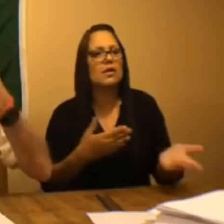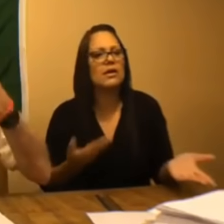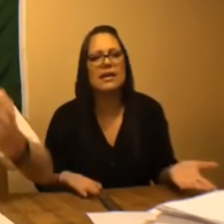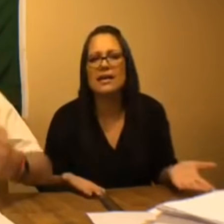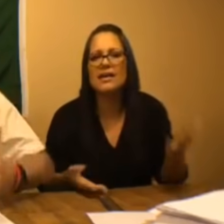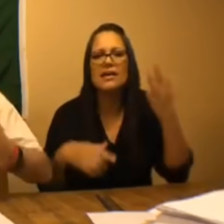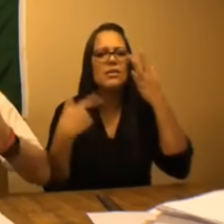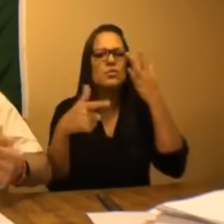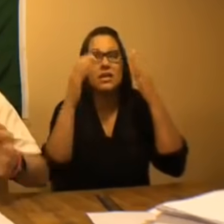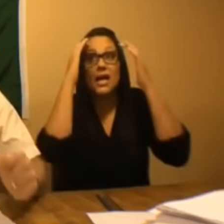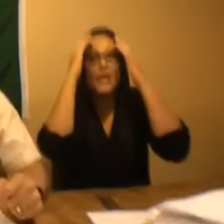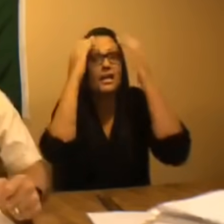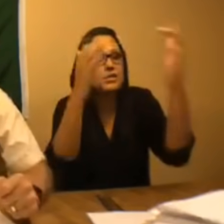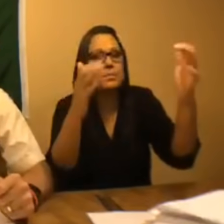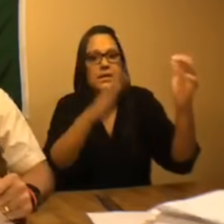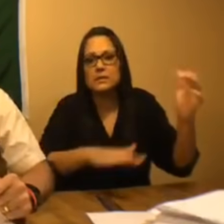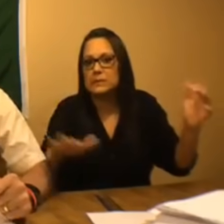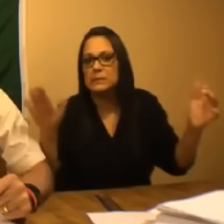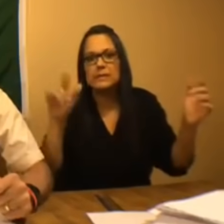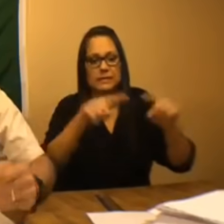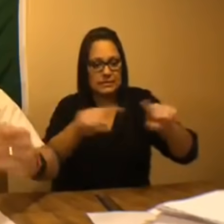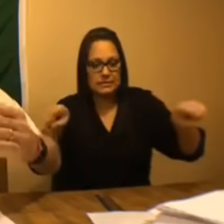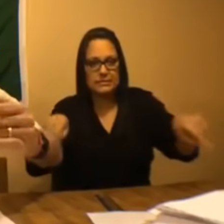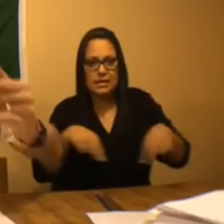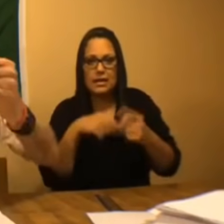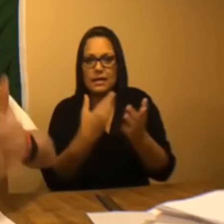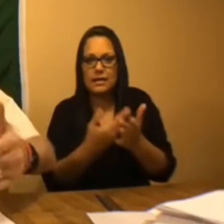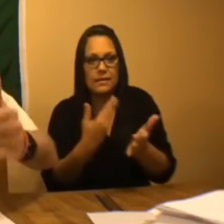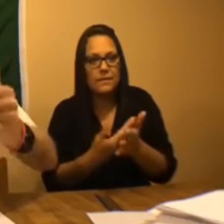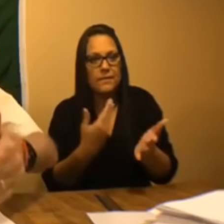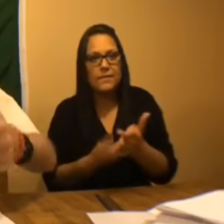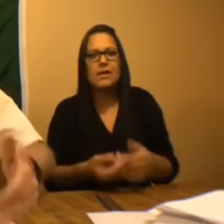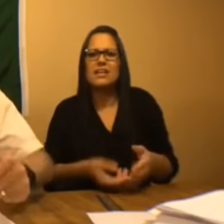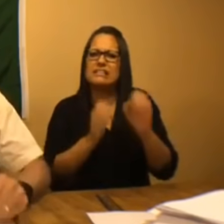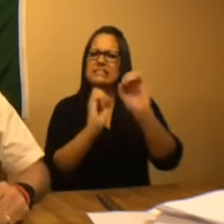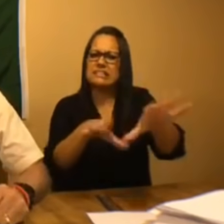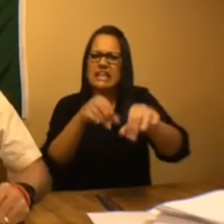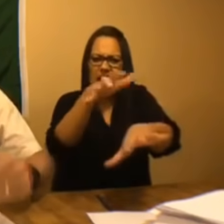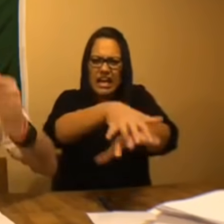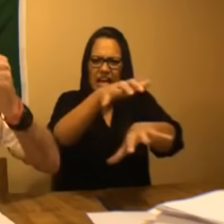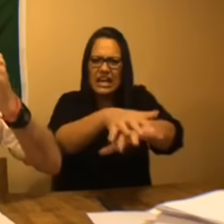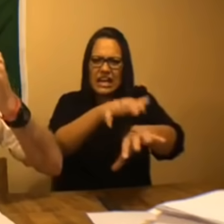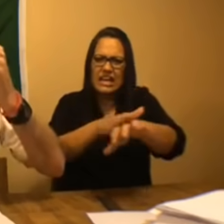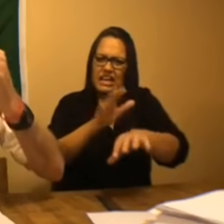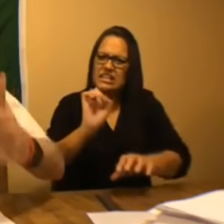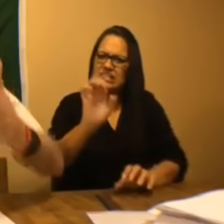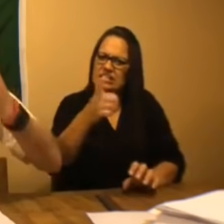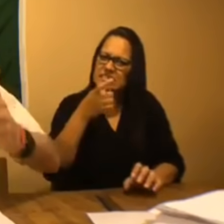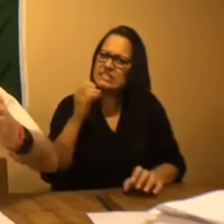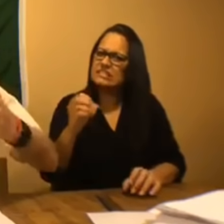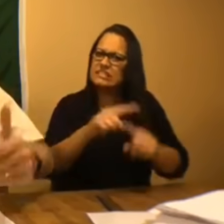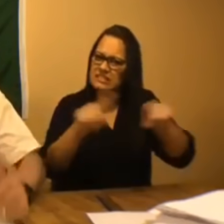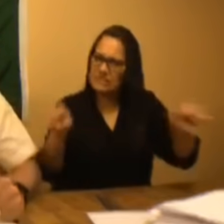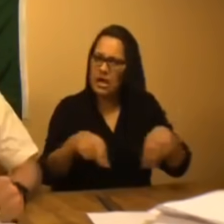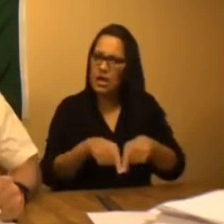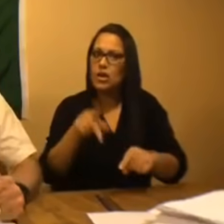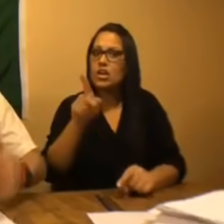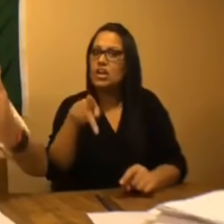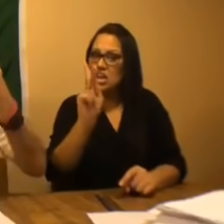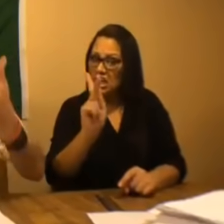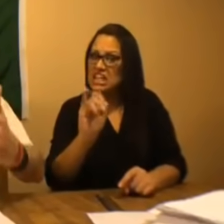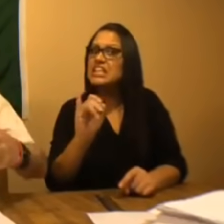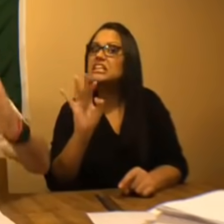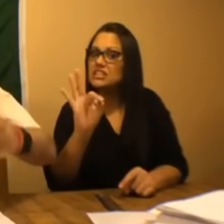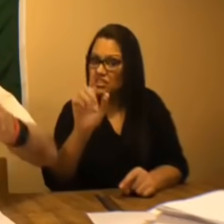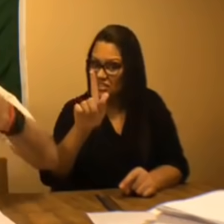tem qualquer respeito com criança em sala de aula. É a questão de sexo em sala de aula. Sim, o kit gay existiu.